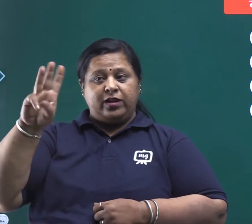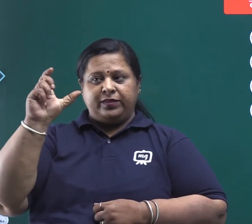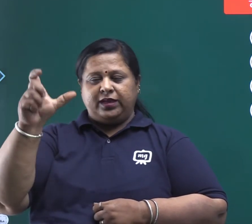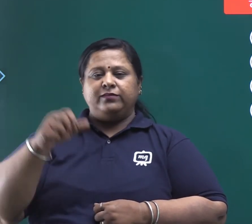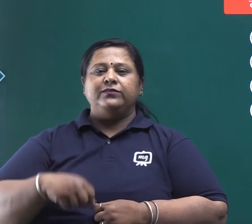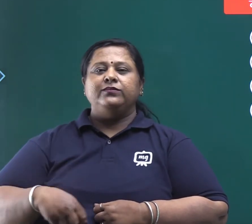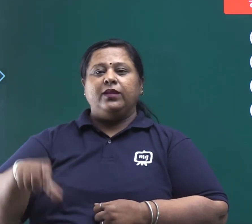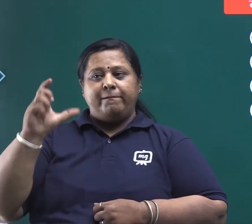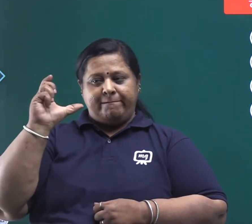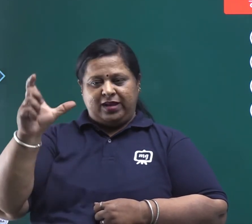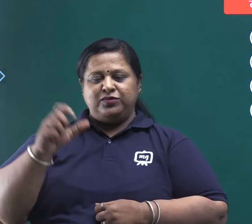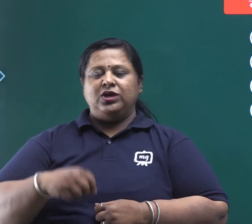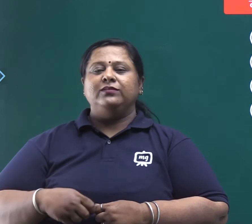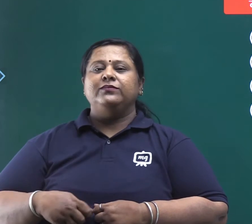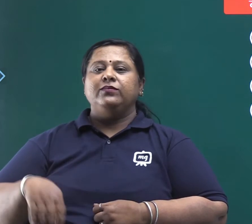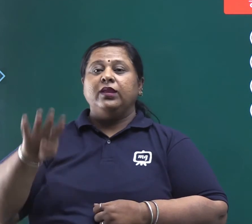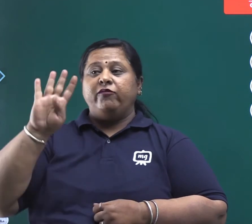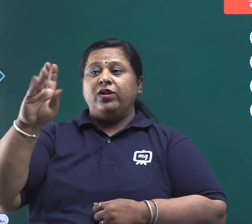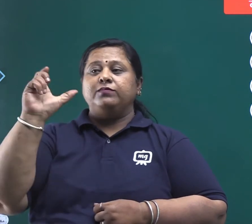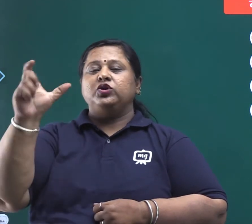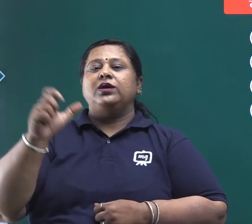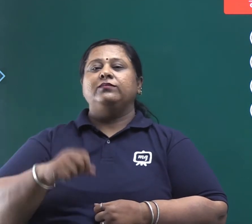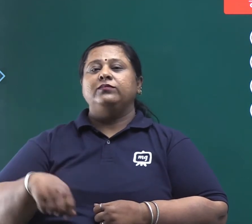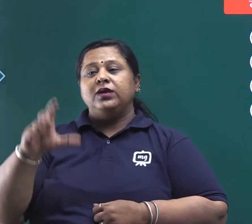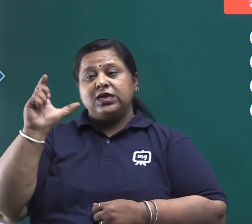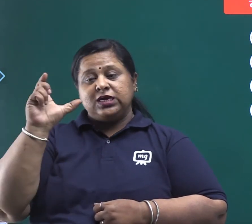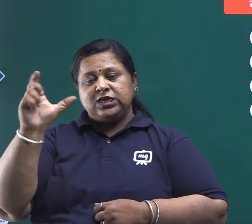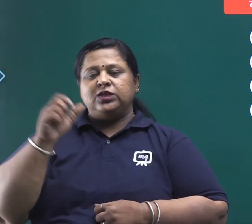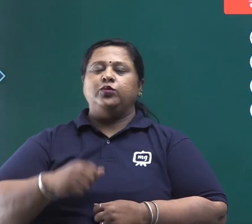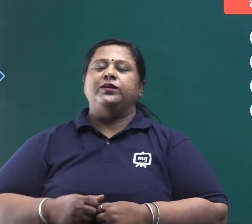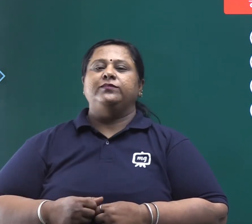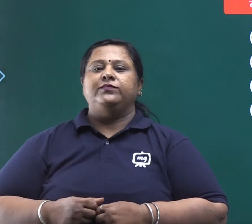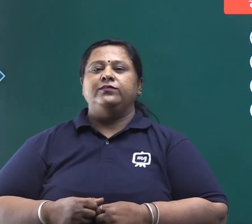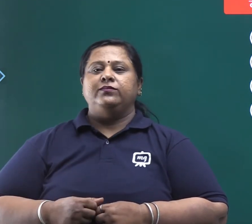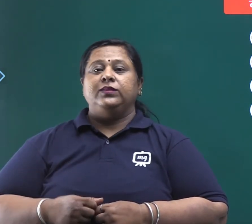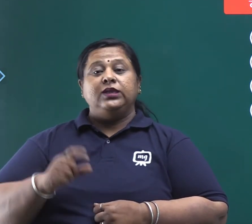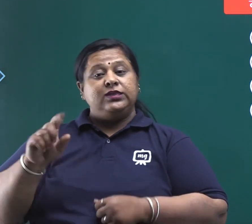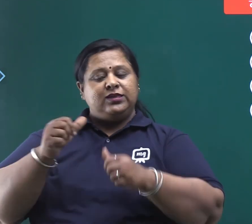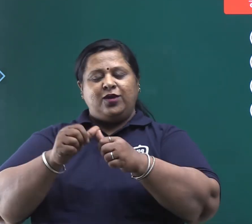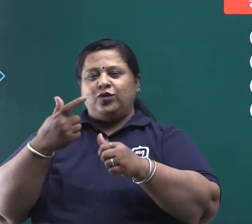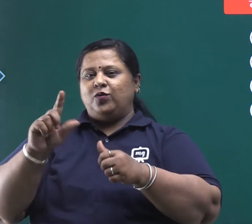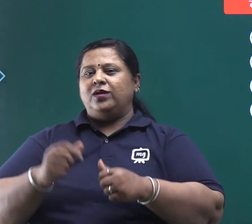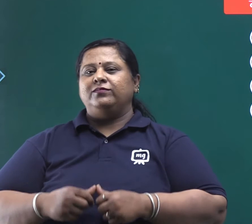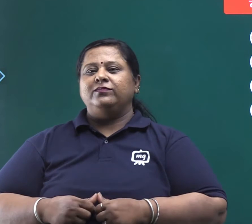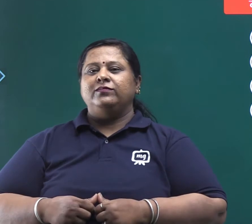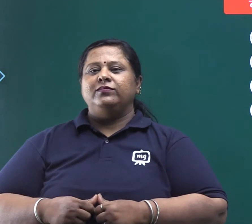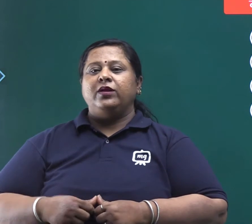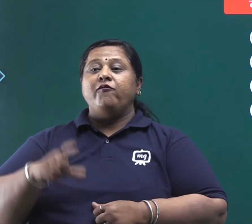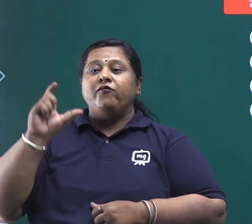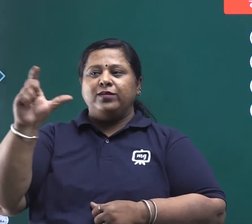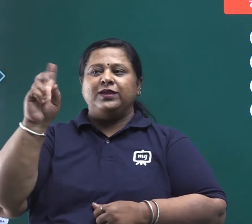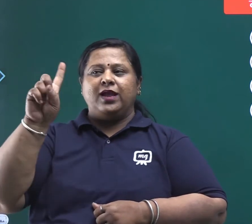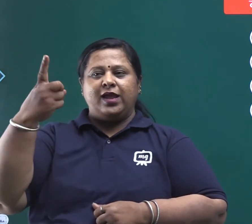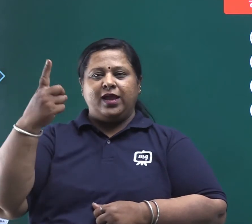3 प्रेमचंद, या विकल्प 4 कृष्णा सोबती। सही उत्तर होगा विकल्प संख्या